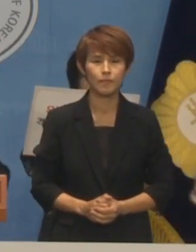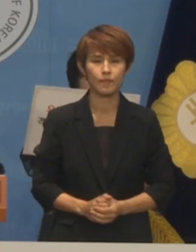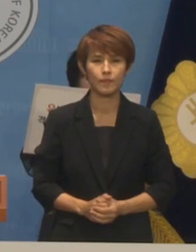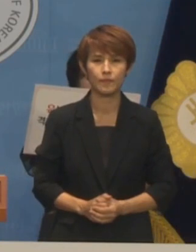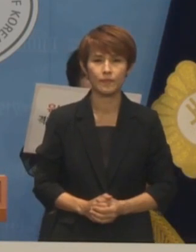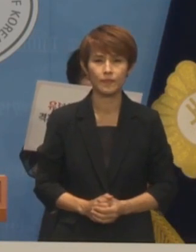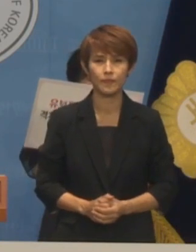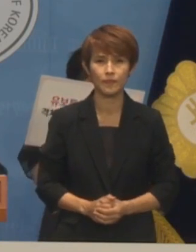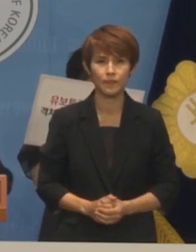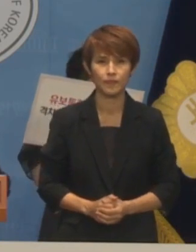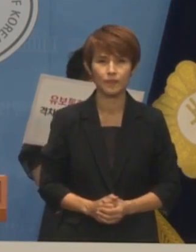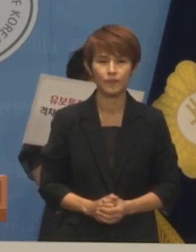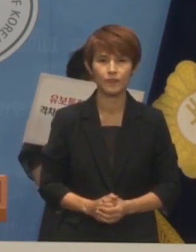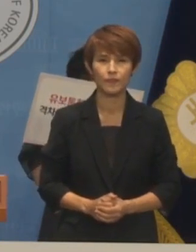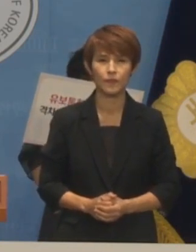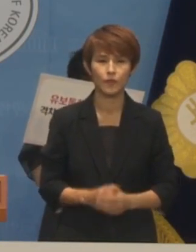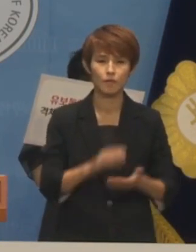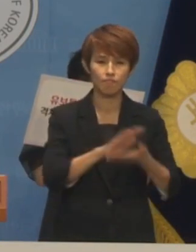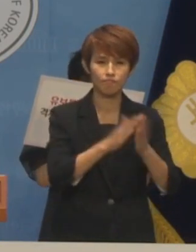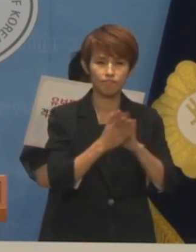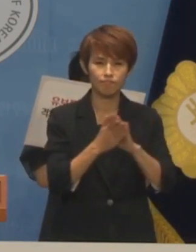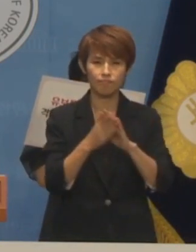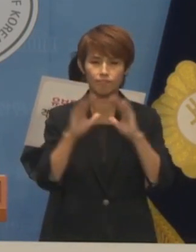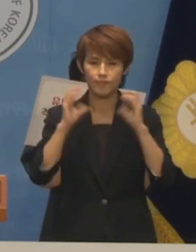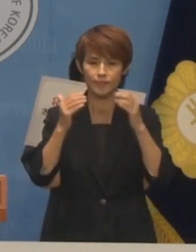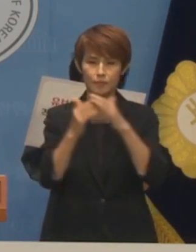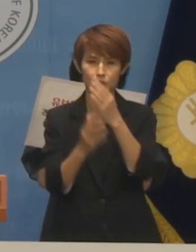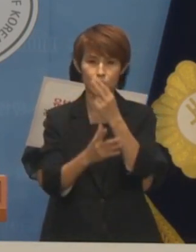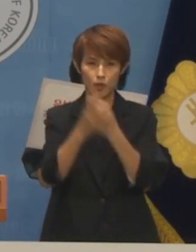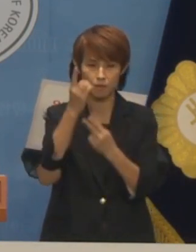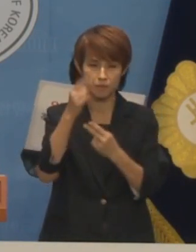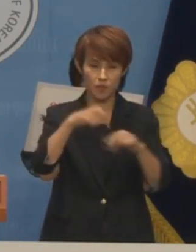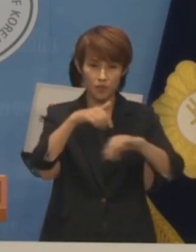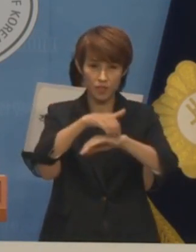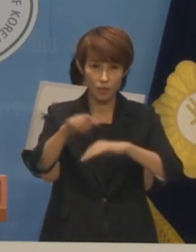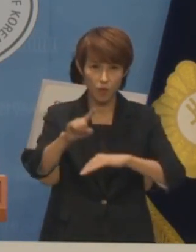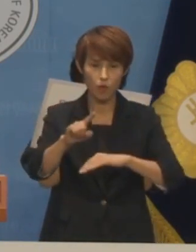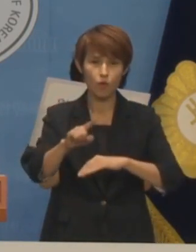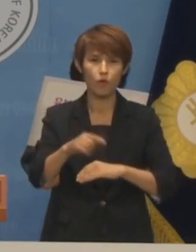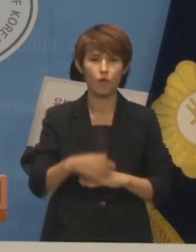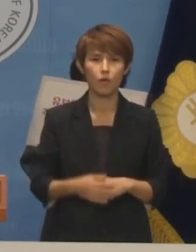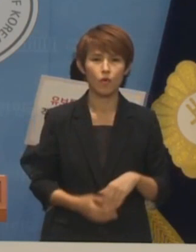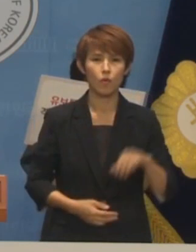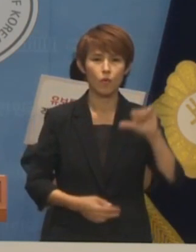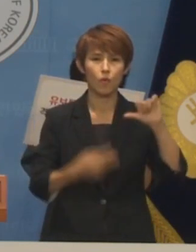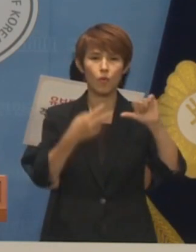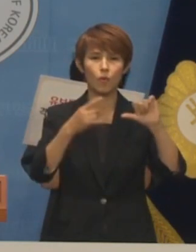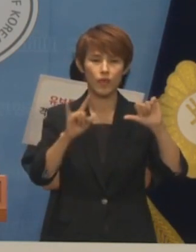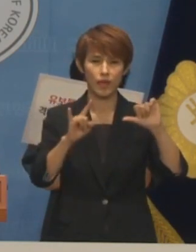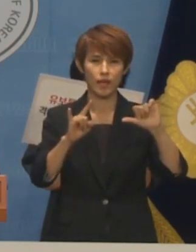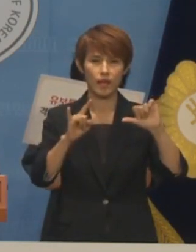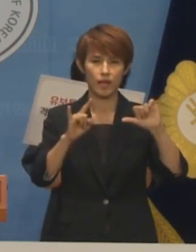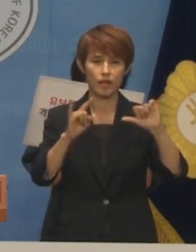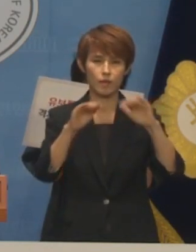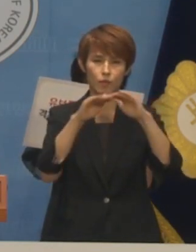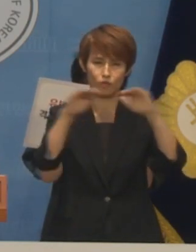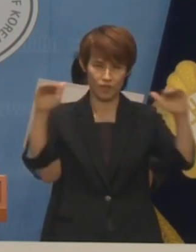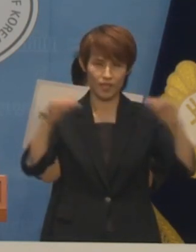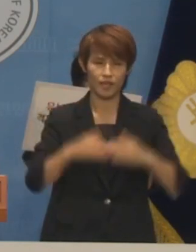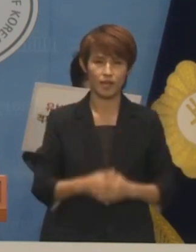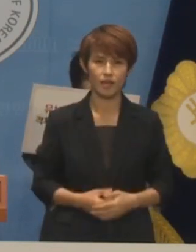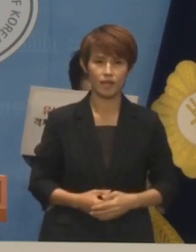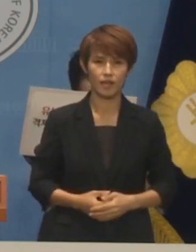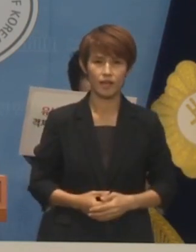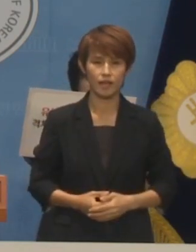셋째, 유보 통합의 주요 정책 과제인 5대 상향 평준화 과제,